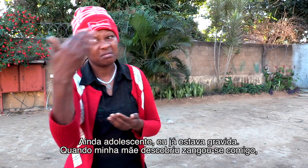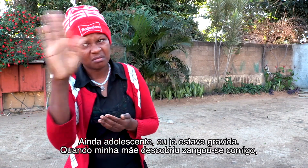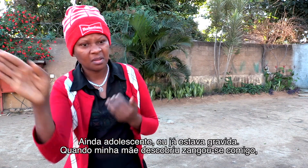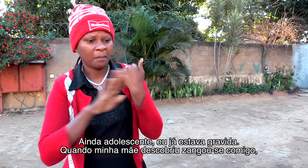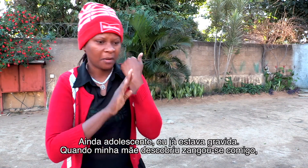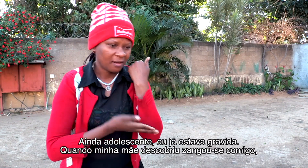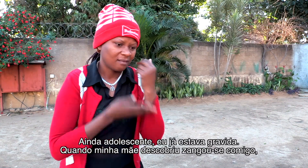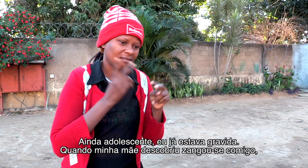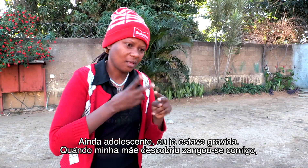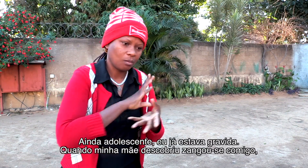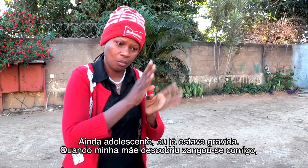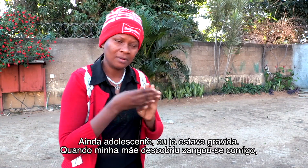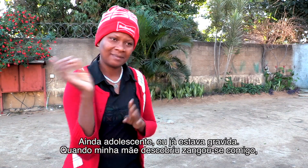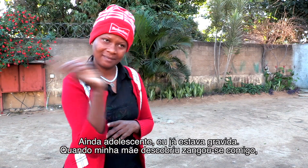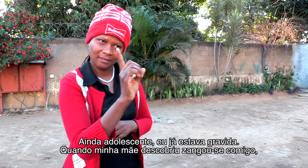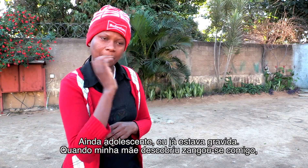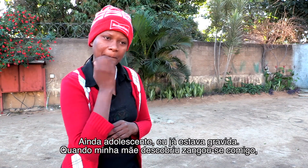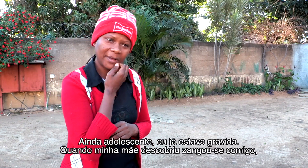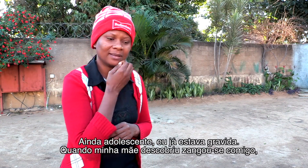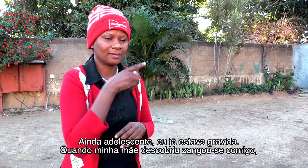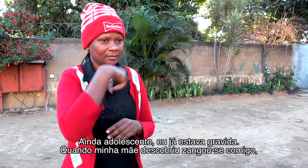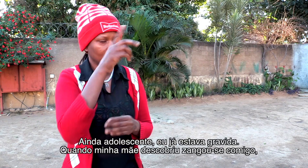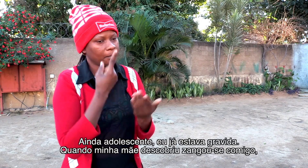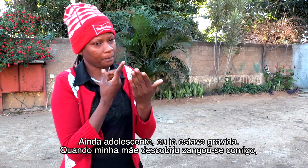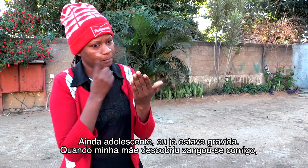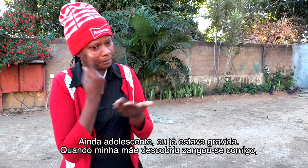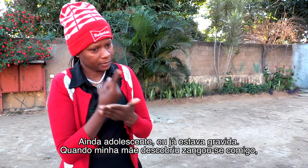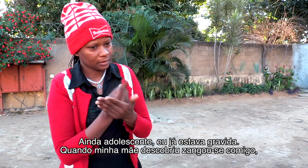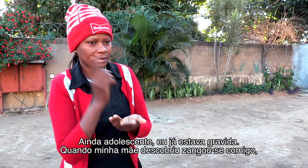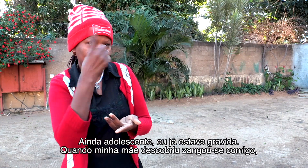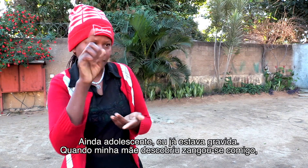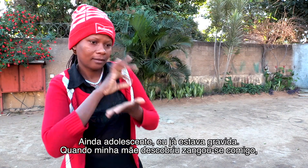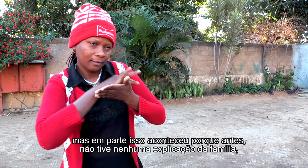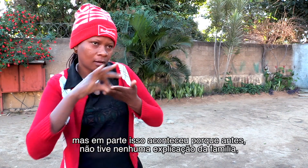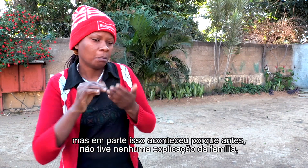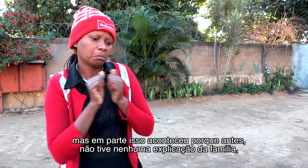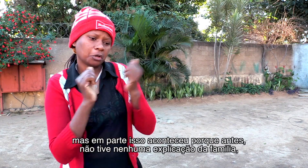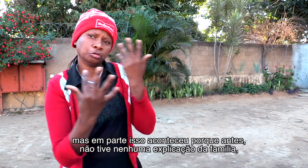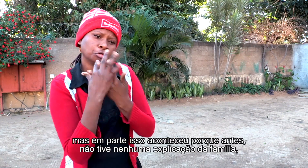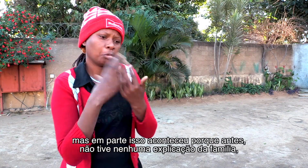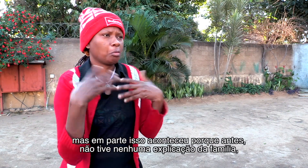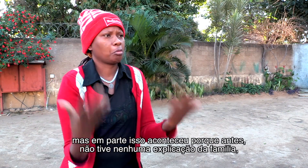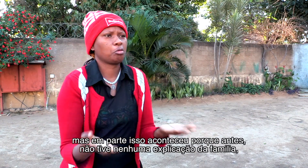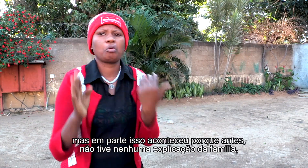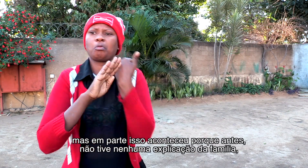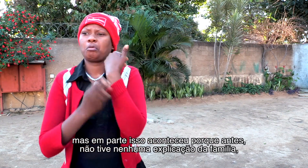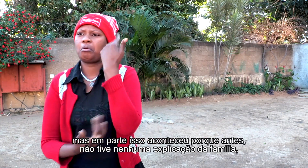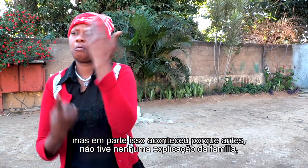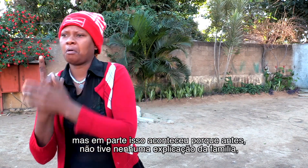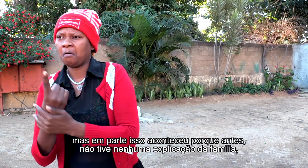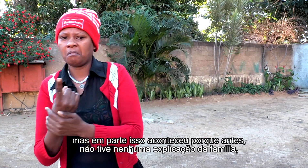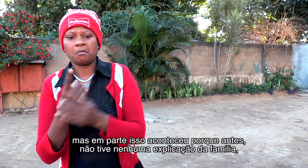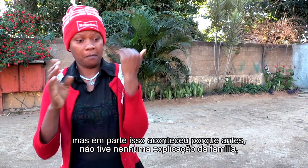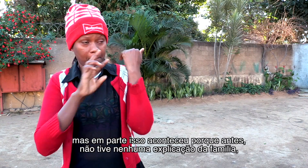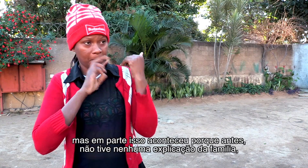Ainda adolescente, eu já estava grávida, quando a minha mãe descobriu, zangou-se comigo. Mas em parte isso aconteceu porque